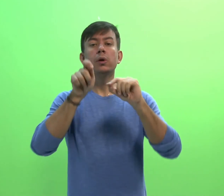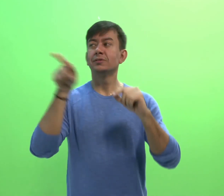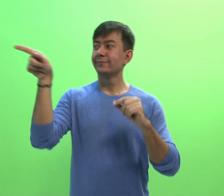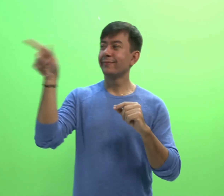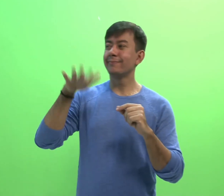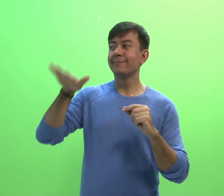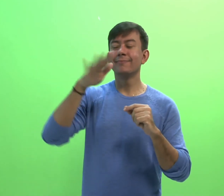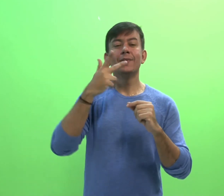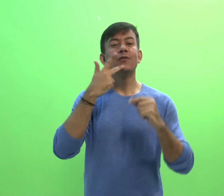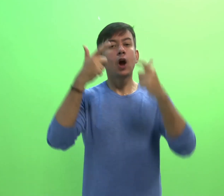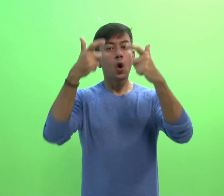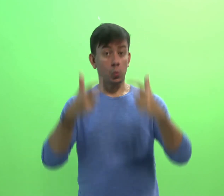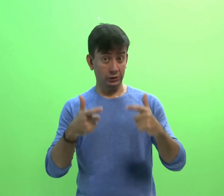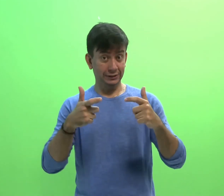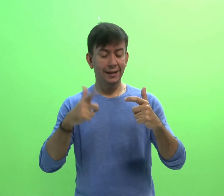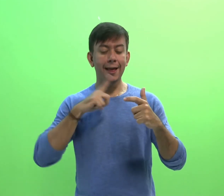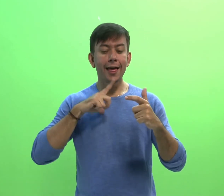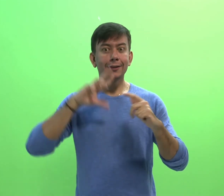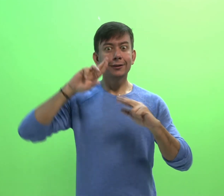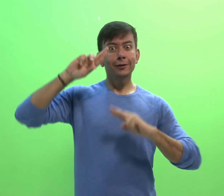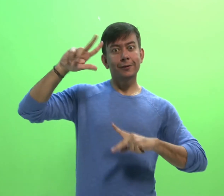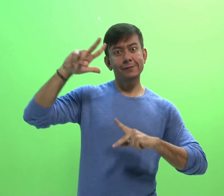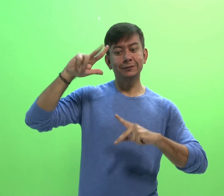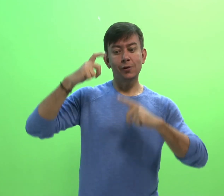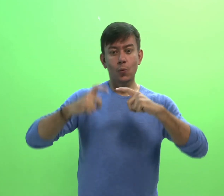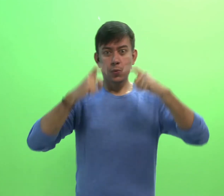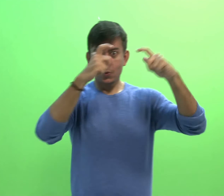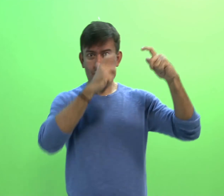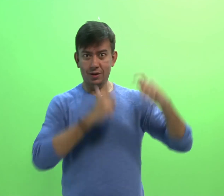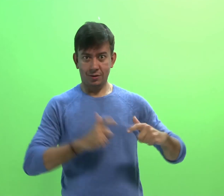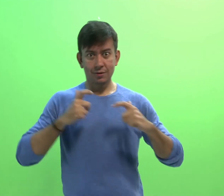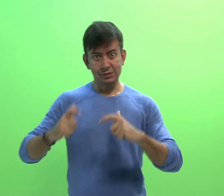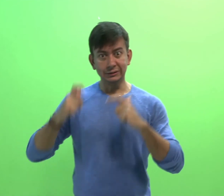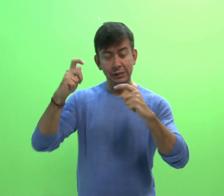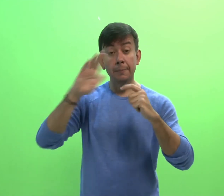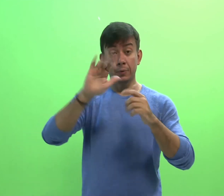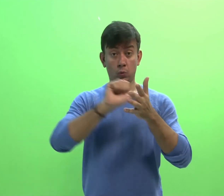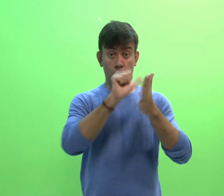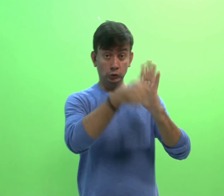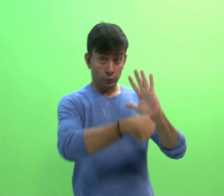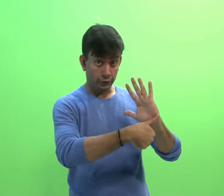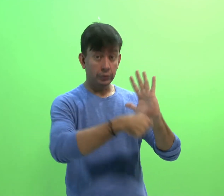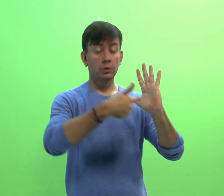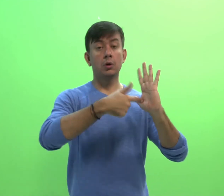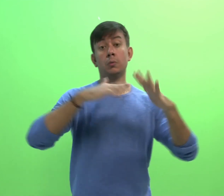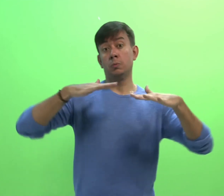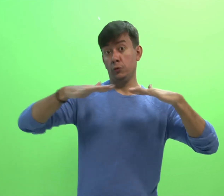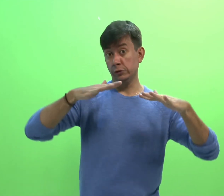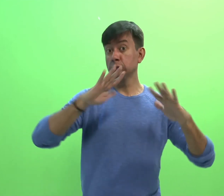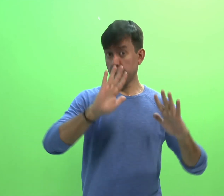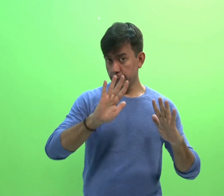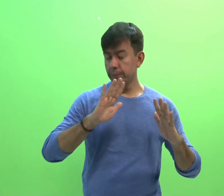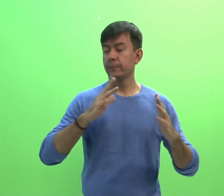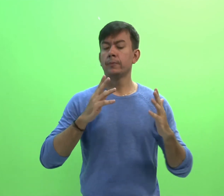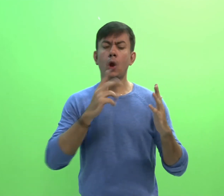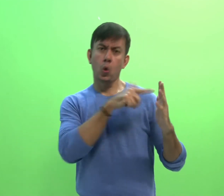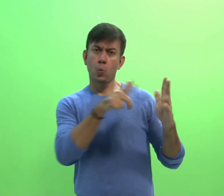Então, outra forma de ver os pares mínimos é analisar a configuração de mão e o movimento. Já fizemos